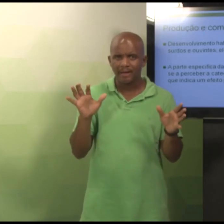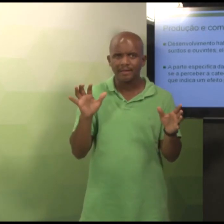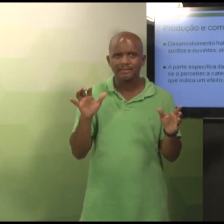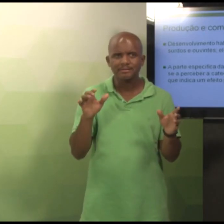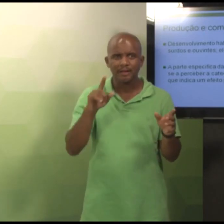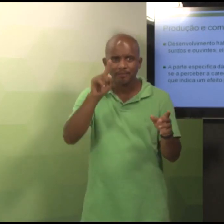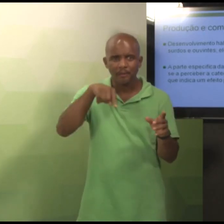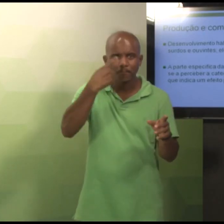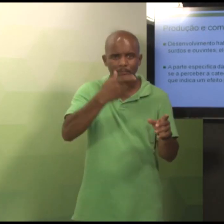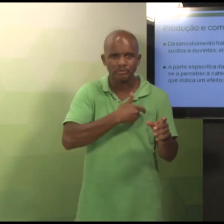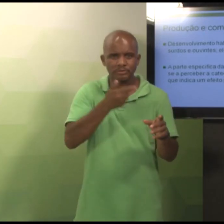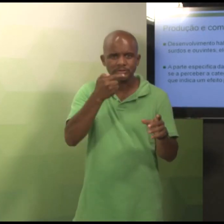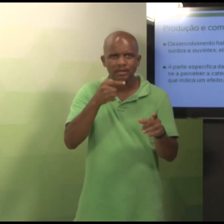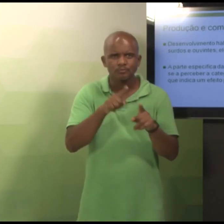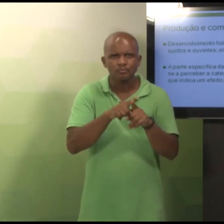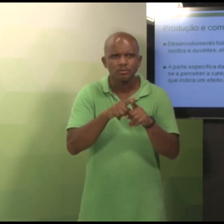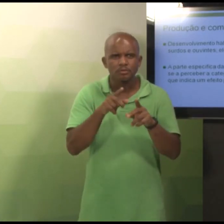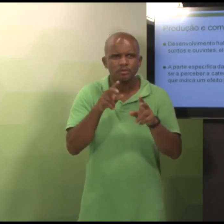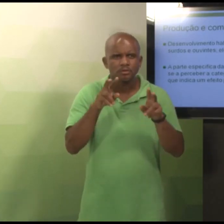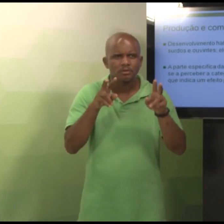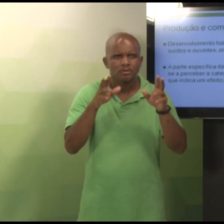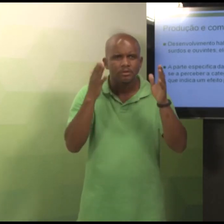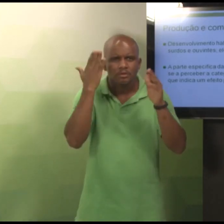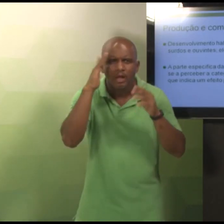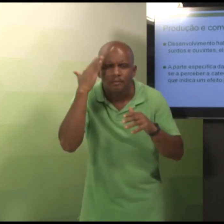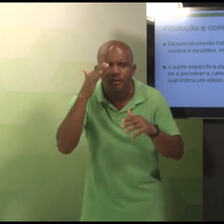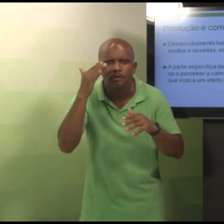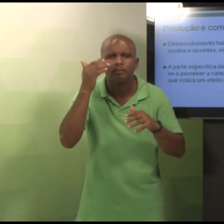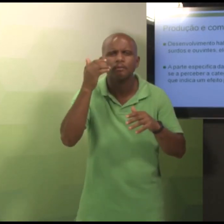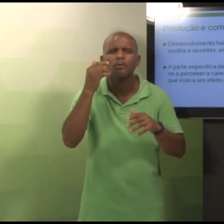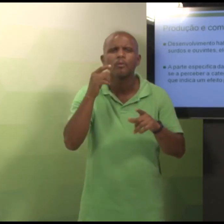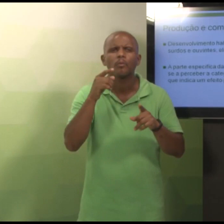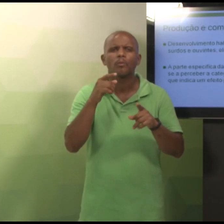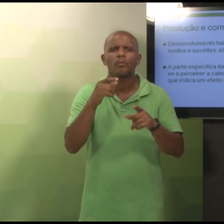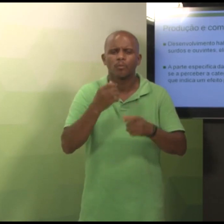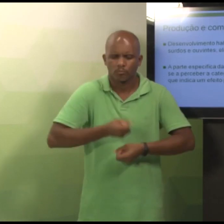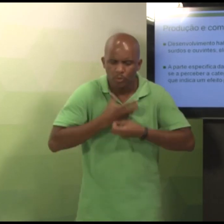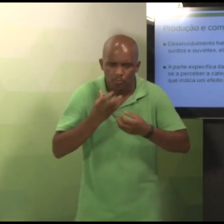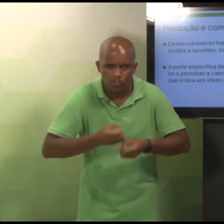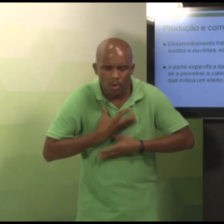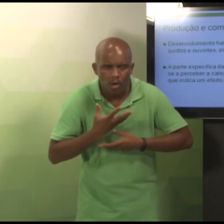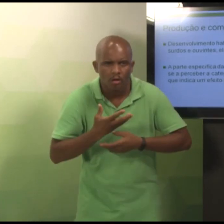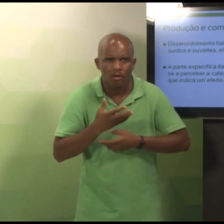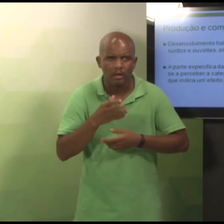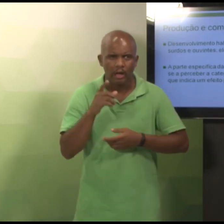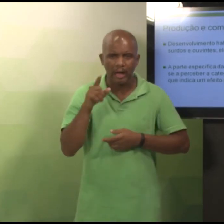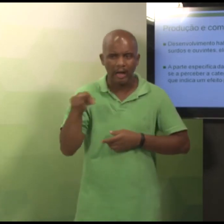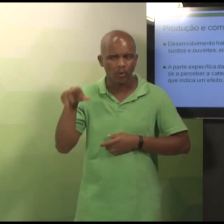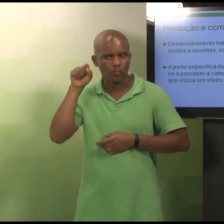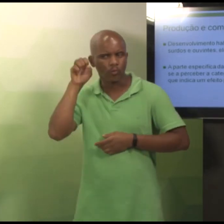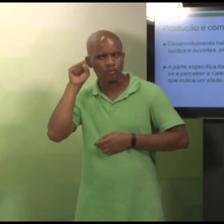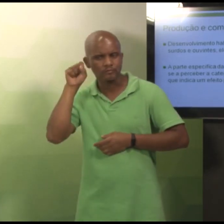sabemos que o processo de desenvolvimento é o mesmo. Então, até os 7 anos, há o processo de